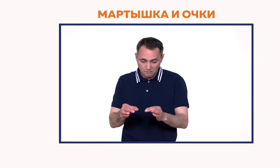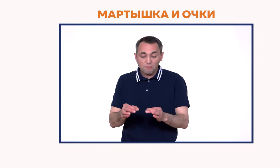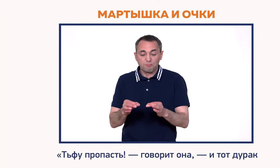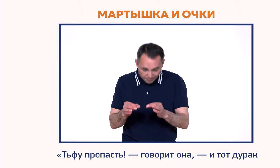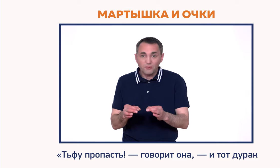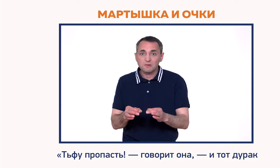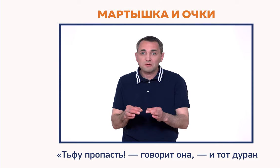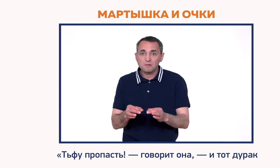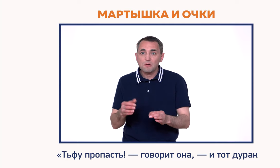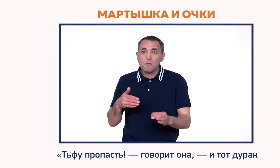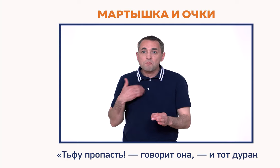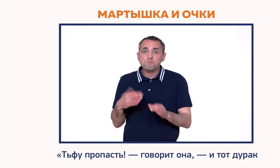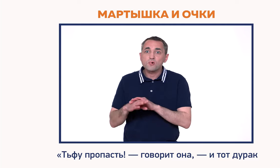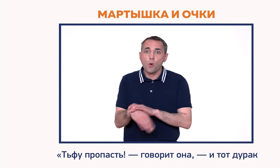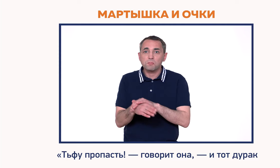«Тьфу,